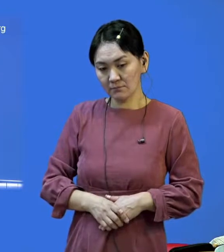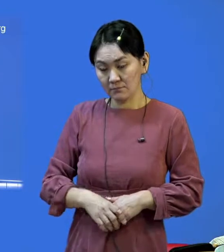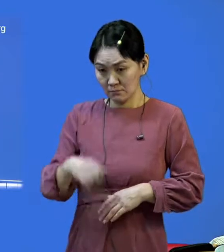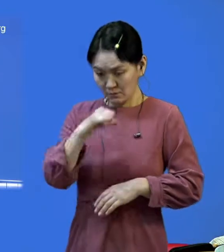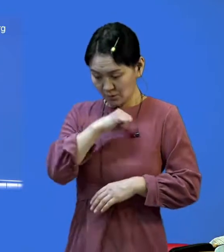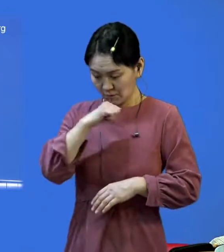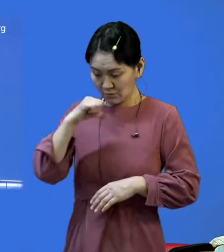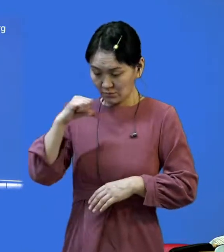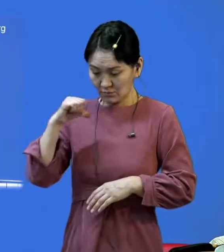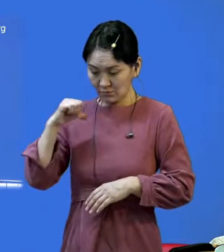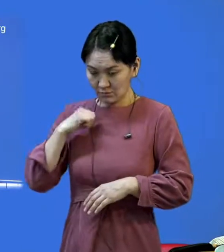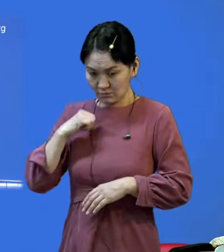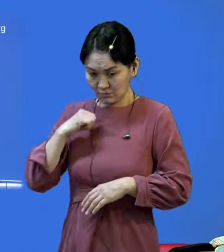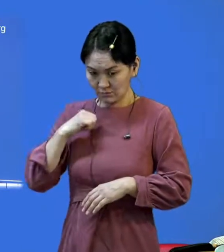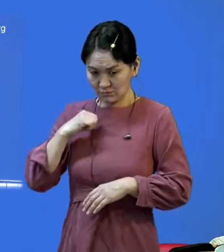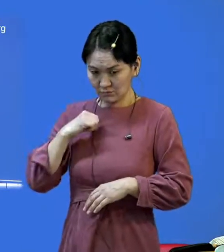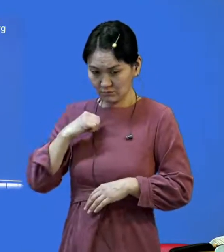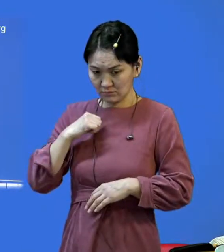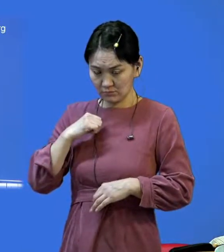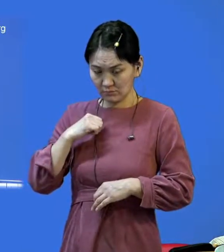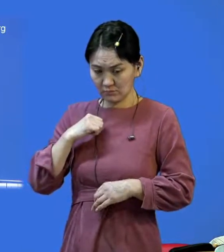Өөрийн